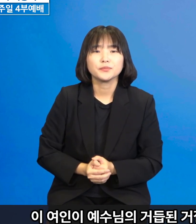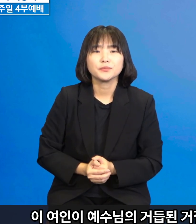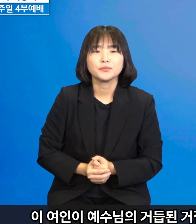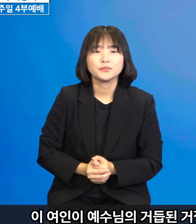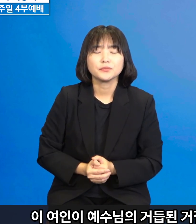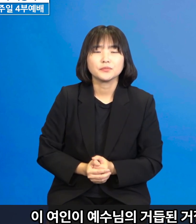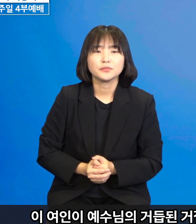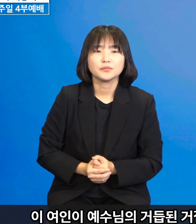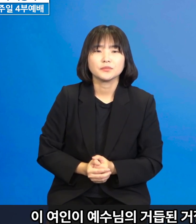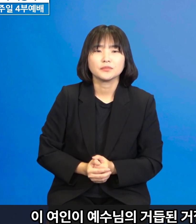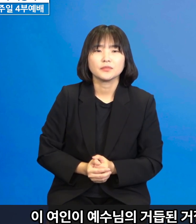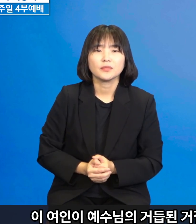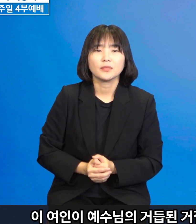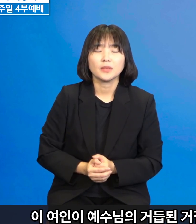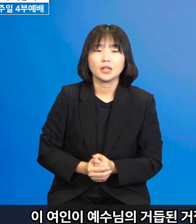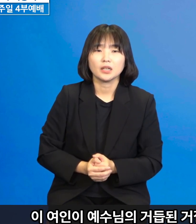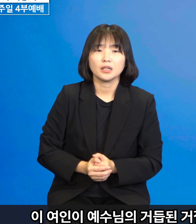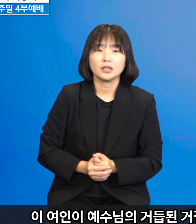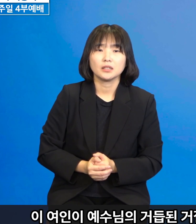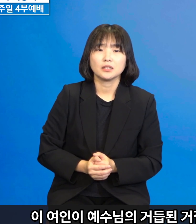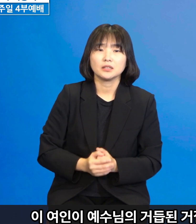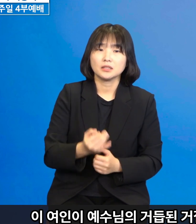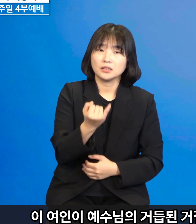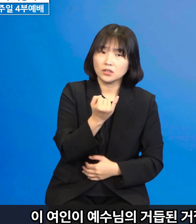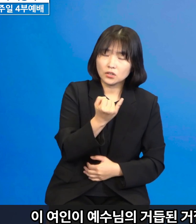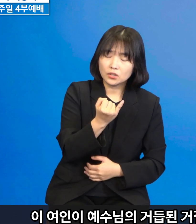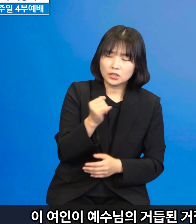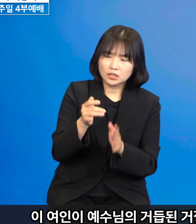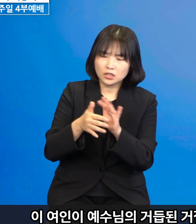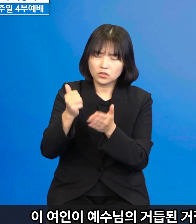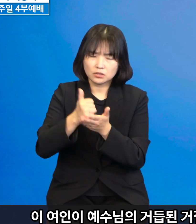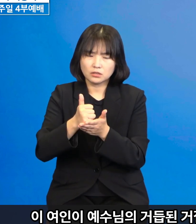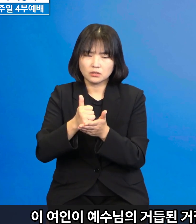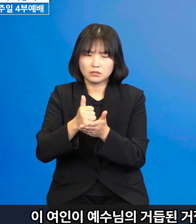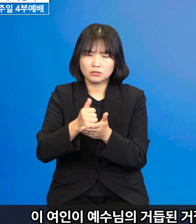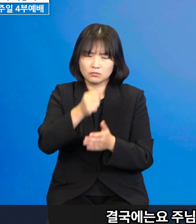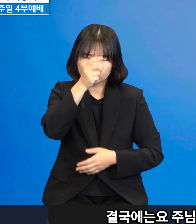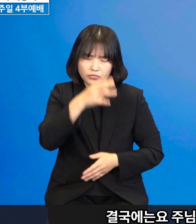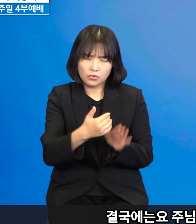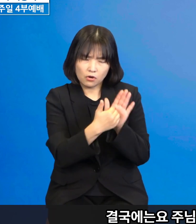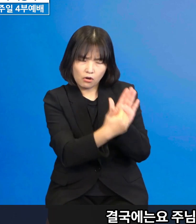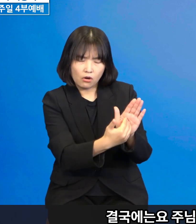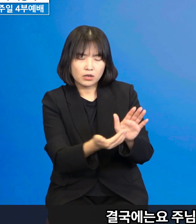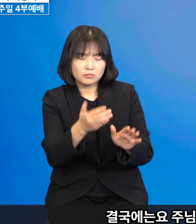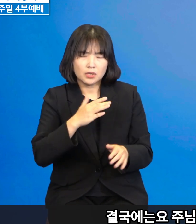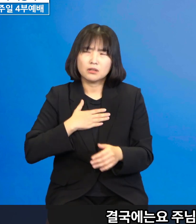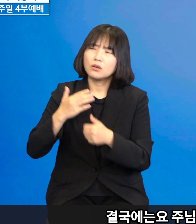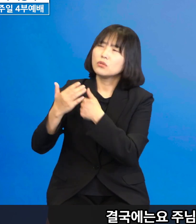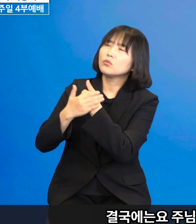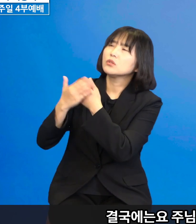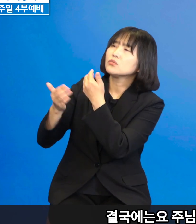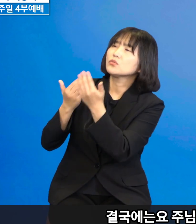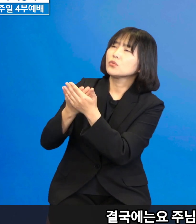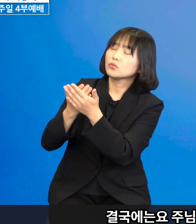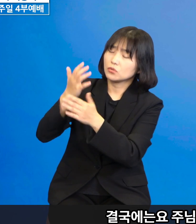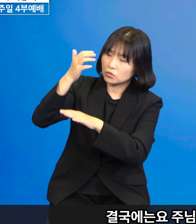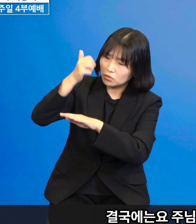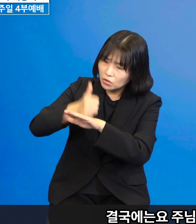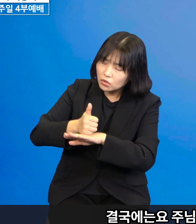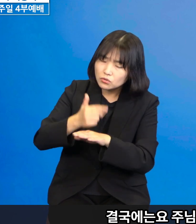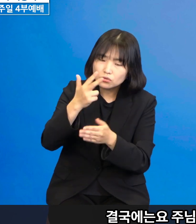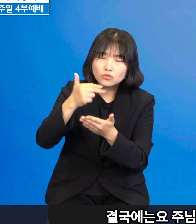이 여인이 예수님이 거듭된 거절에도 불구하고 나를 도와주십시오. 결국에는요, 주님이